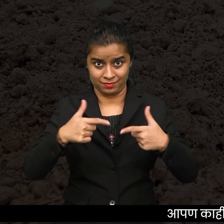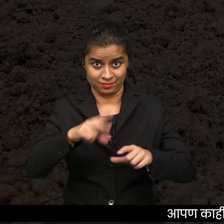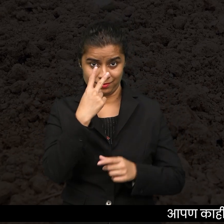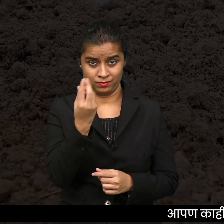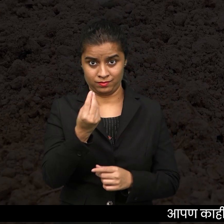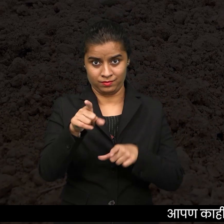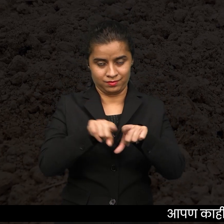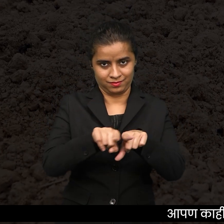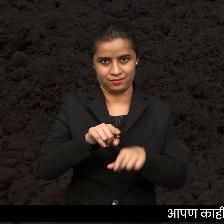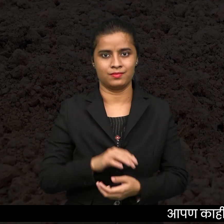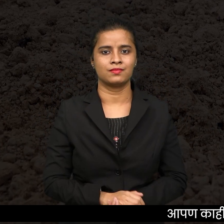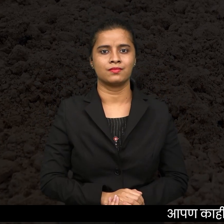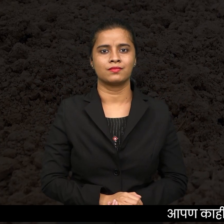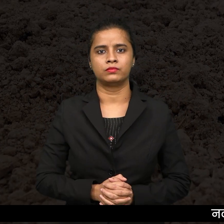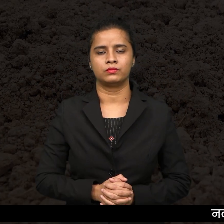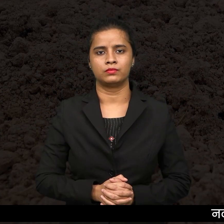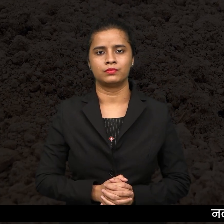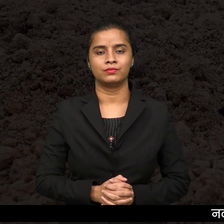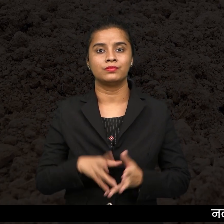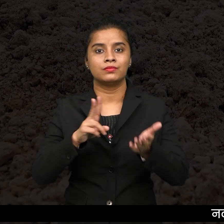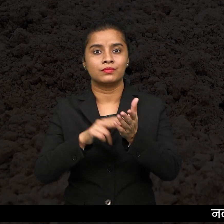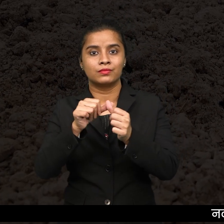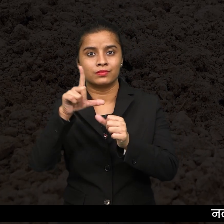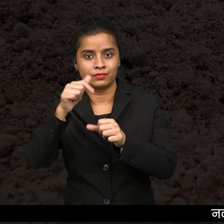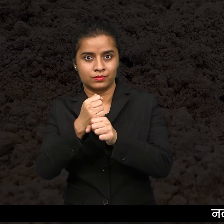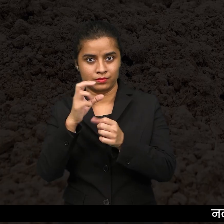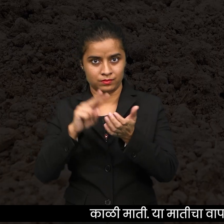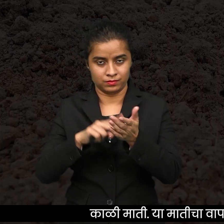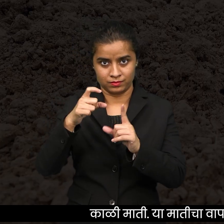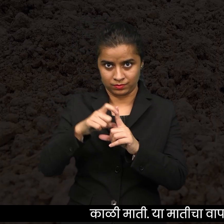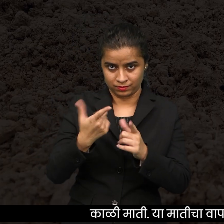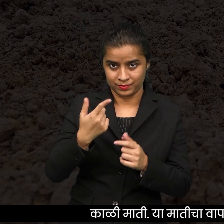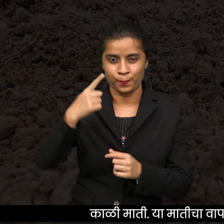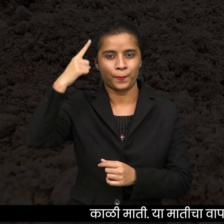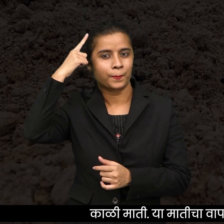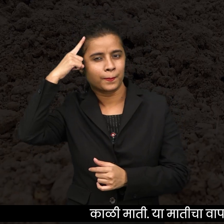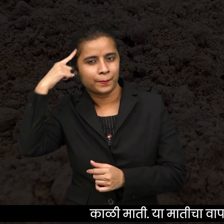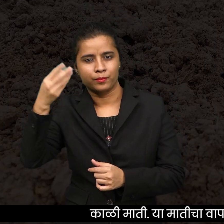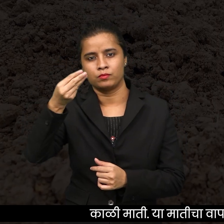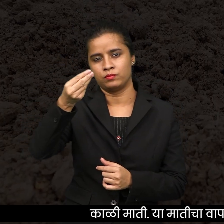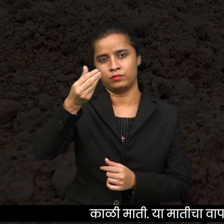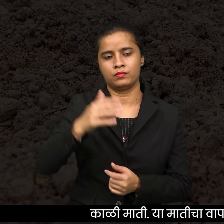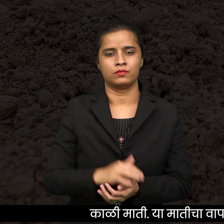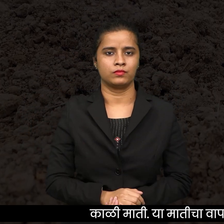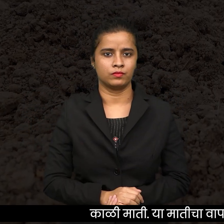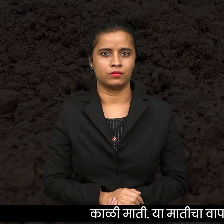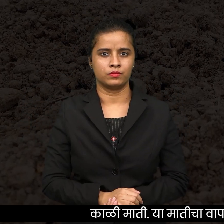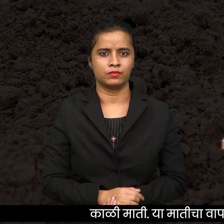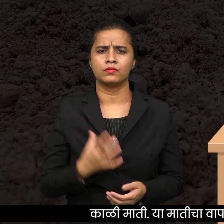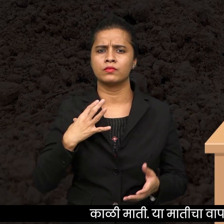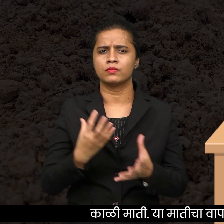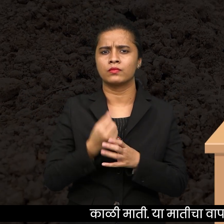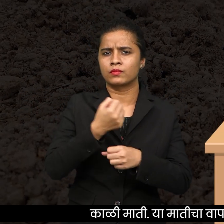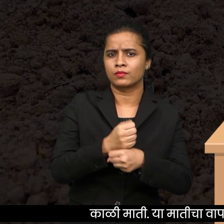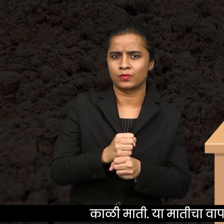आपण काही उदाहरणे पाहूया. नलगोंडा. काळी माती. या मातीचा वापर करून